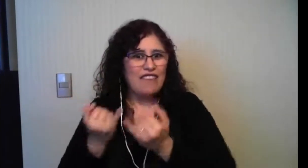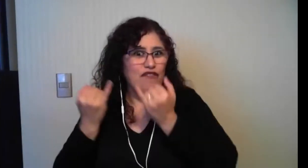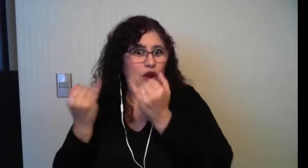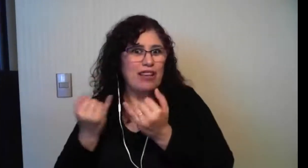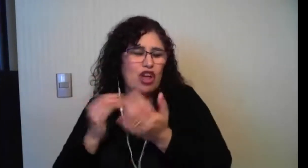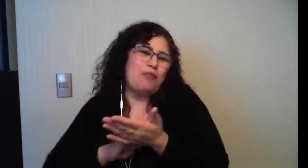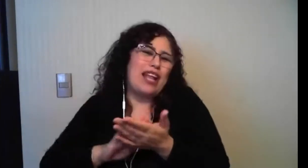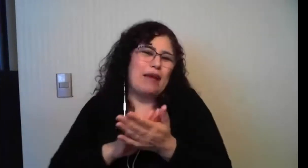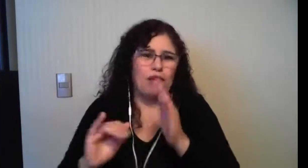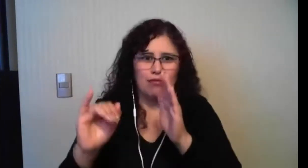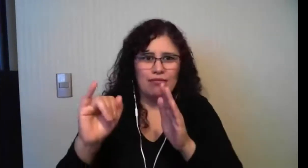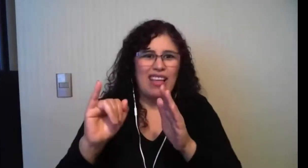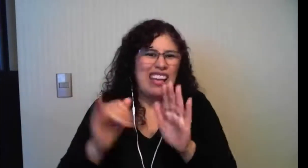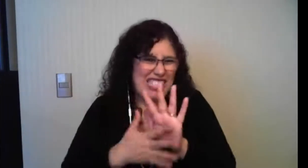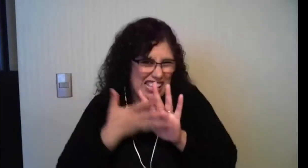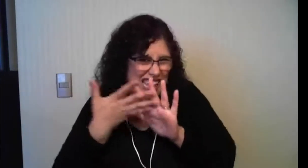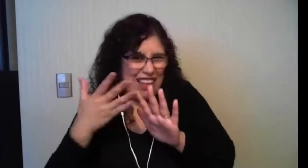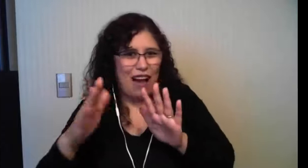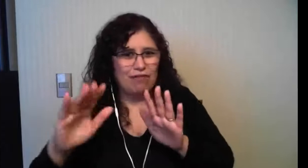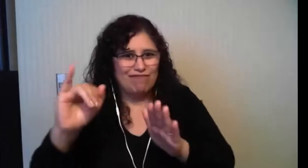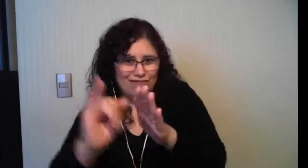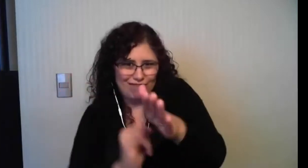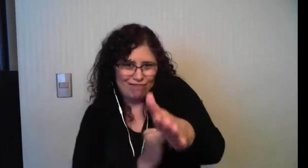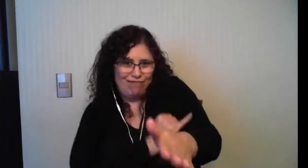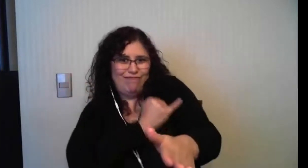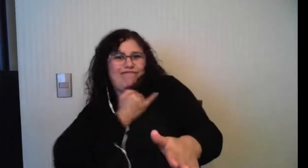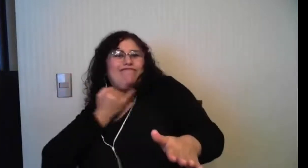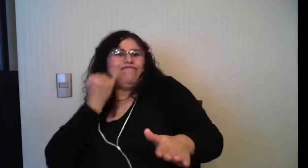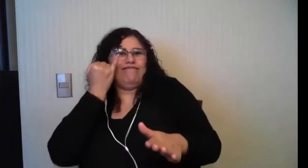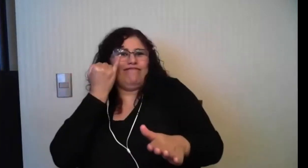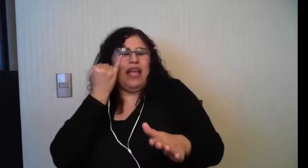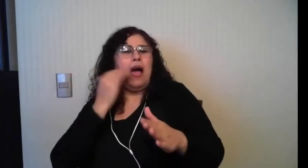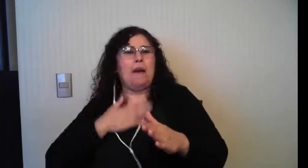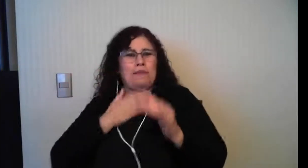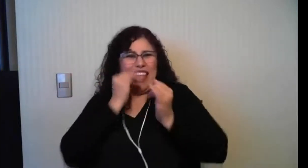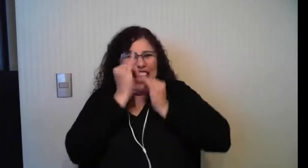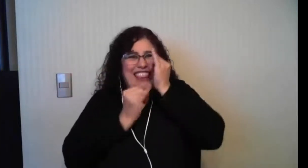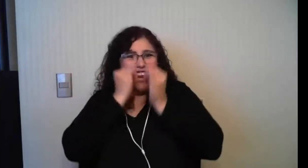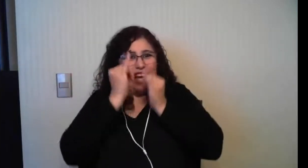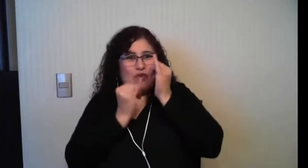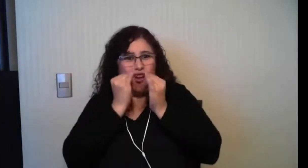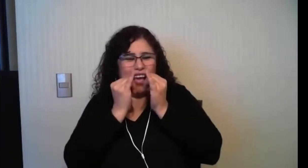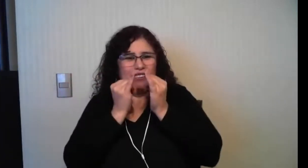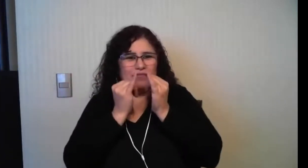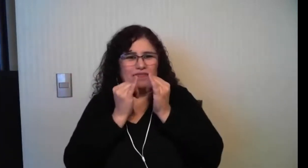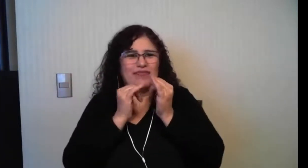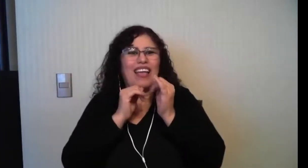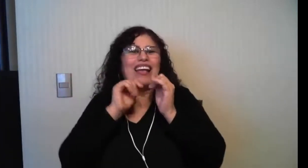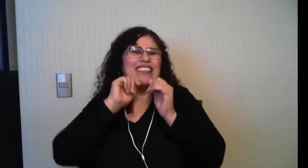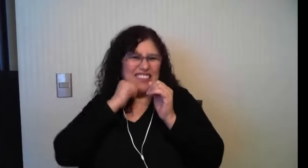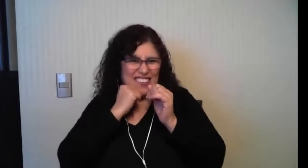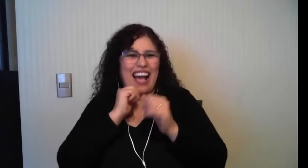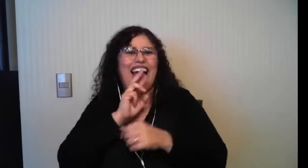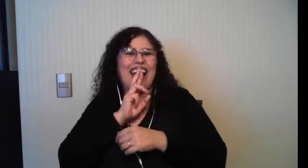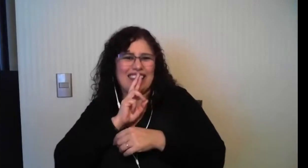calor, ¿cierto? De que algo pasa afuera que provoca una reacción. Pues entonces, la interneurona además tiene relación con la respuesta, con el input